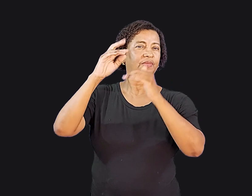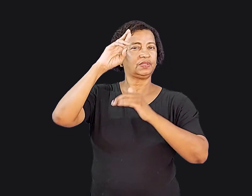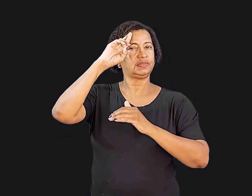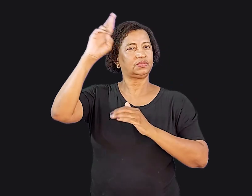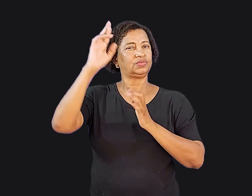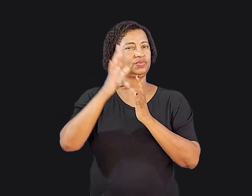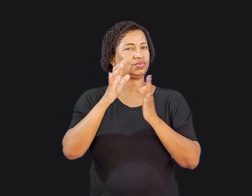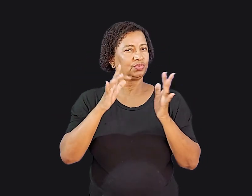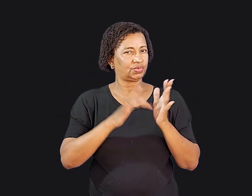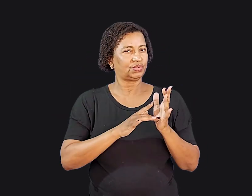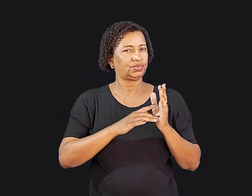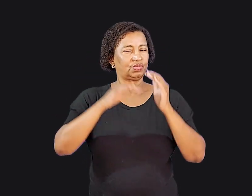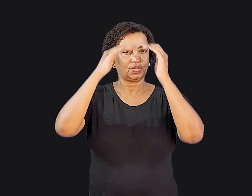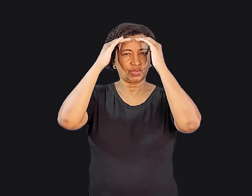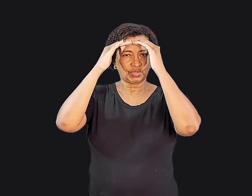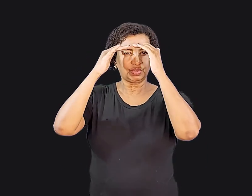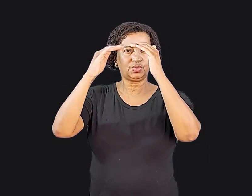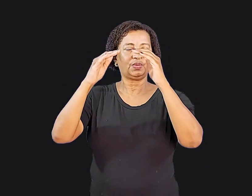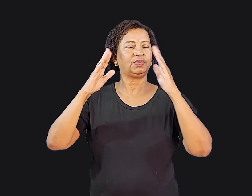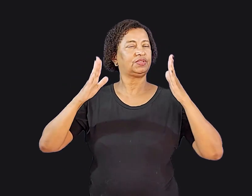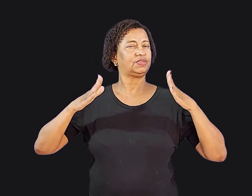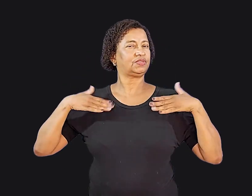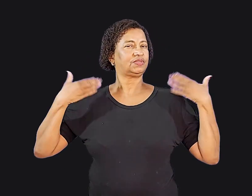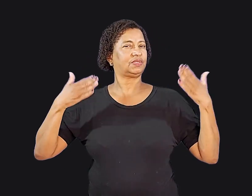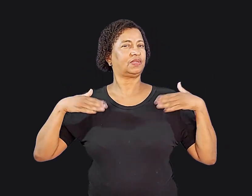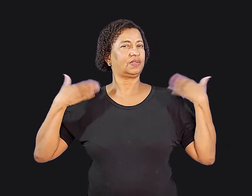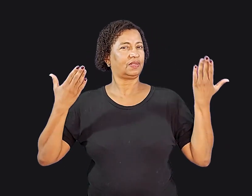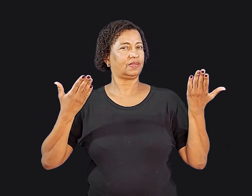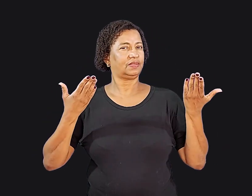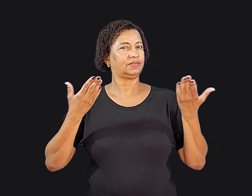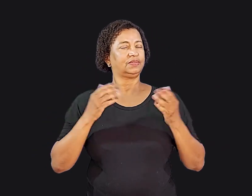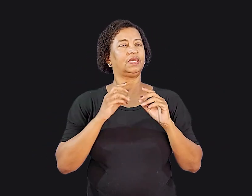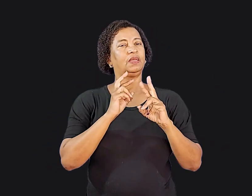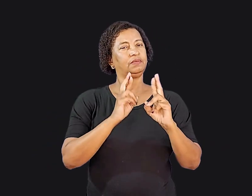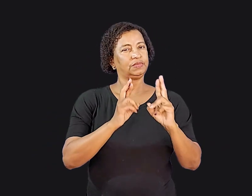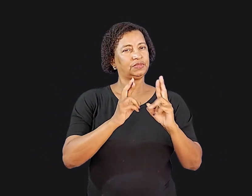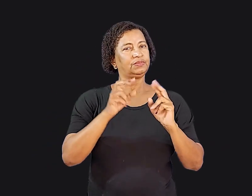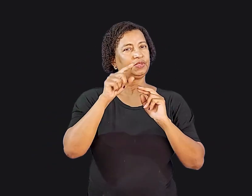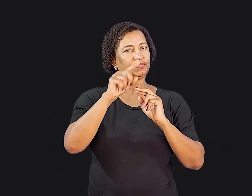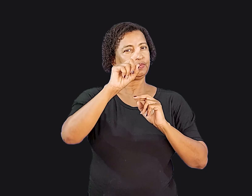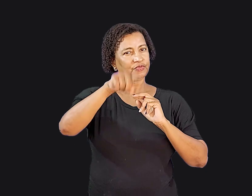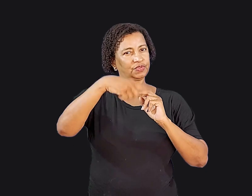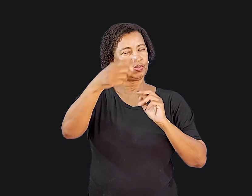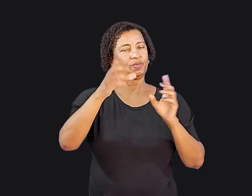Senhor Jesus e obedecer alegremente. E espero por você no próximo